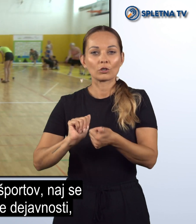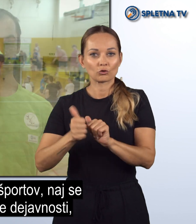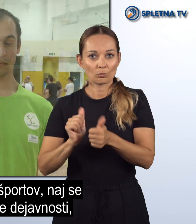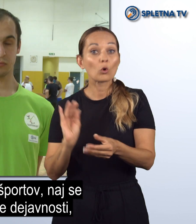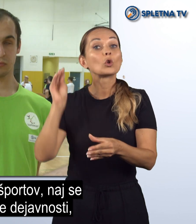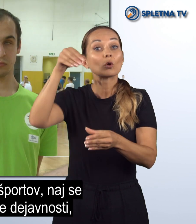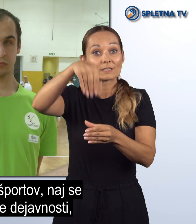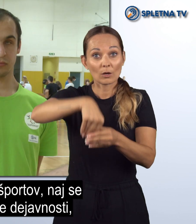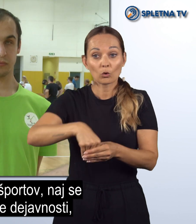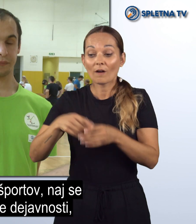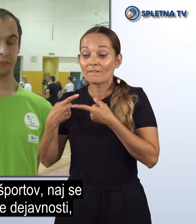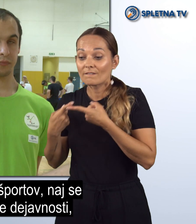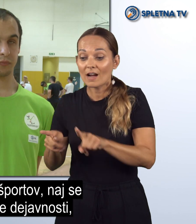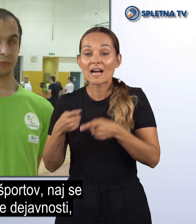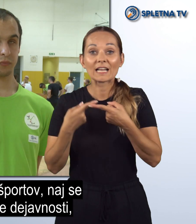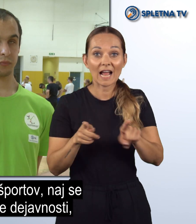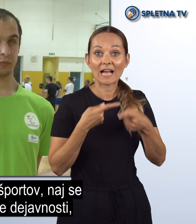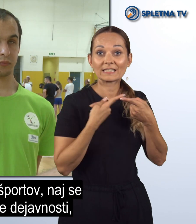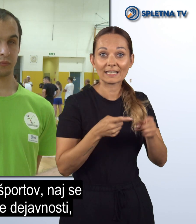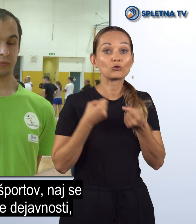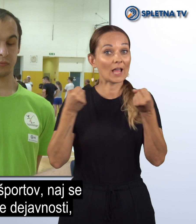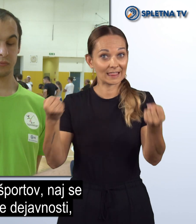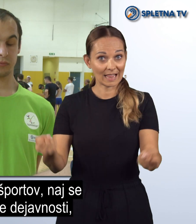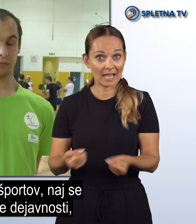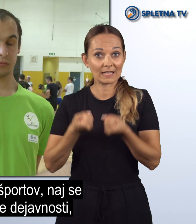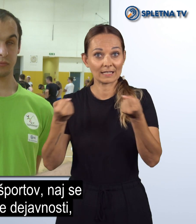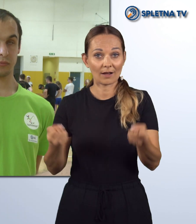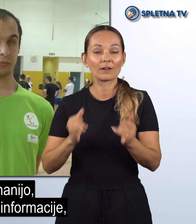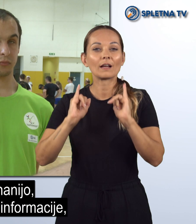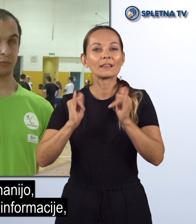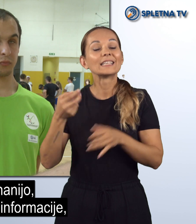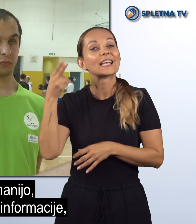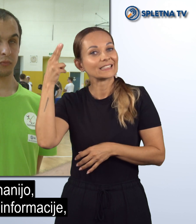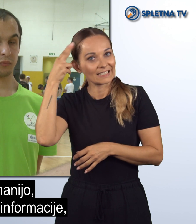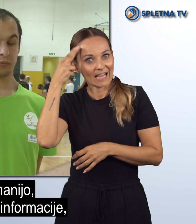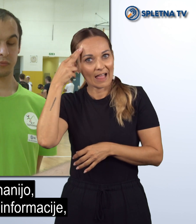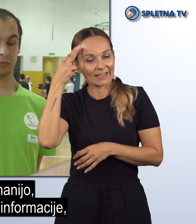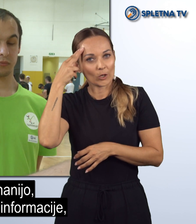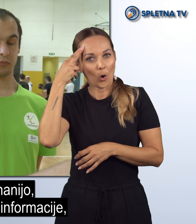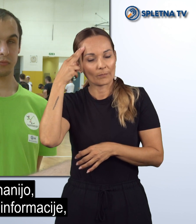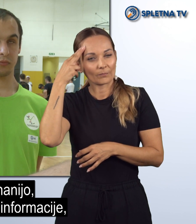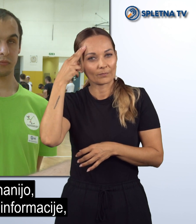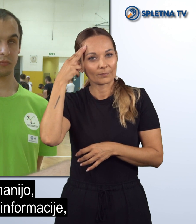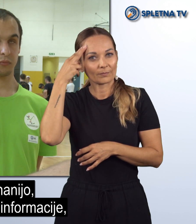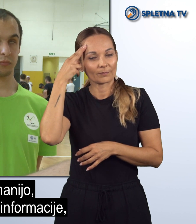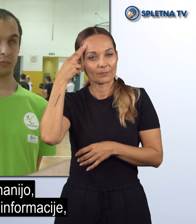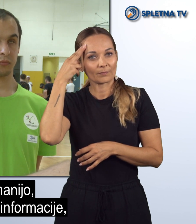se vključijo v različne, dejavnosti, da se seznanijo,